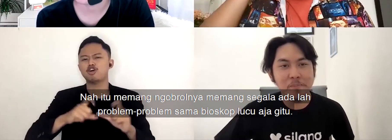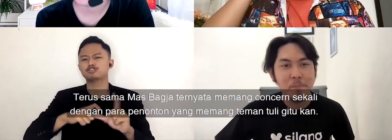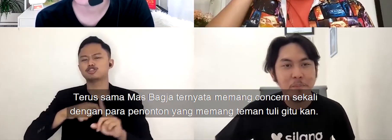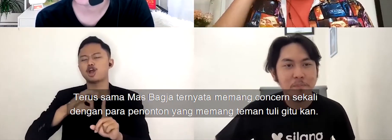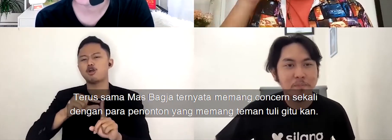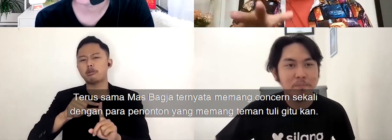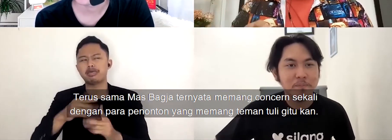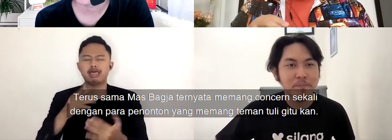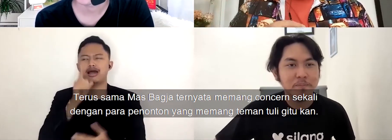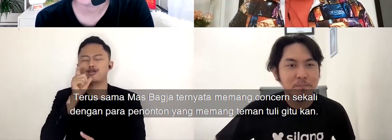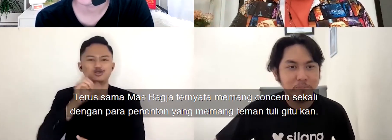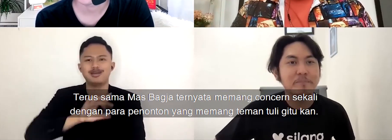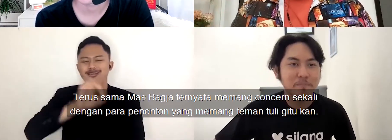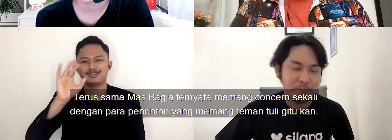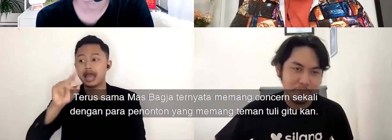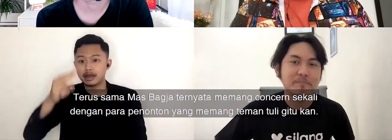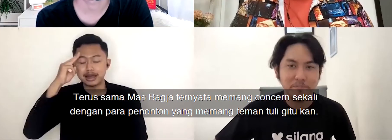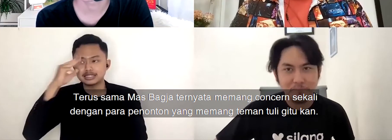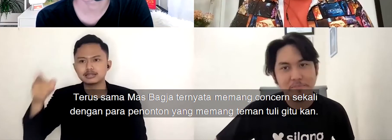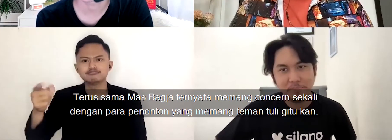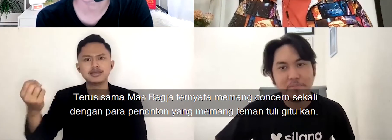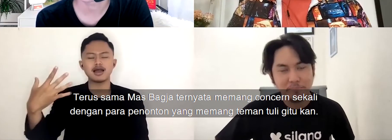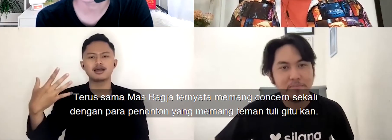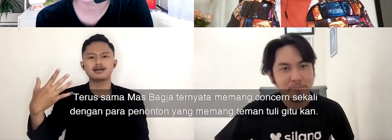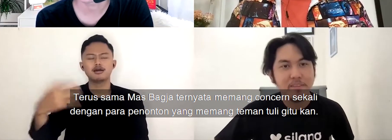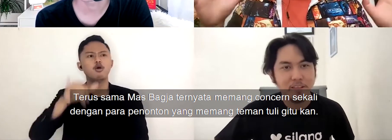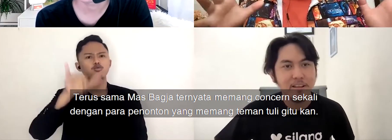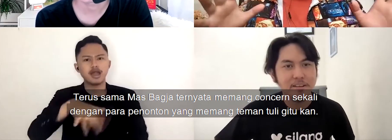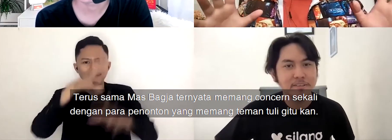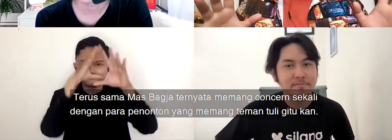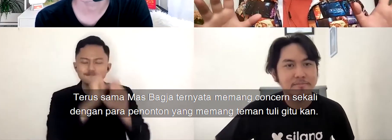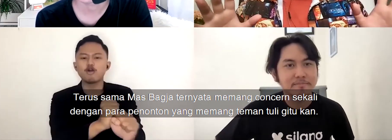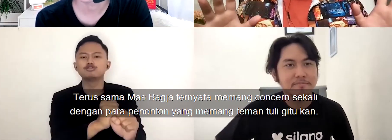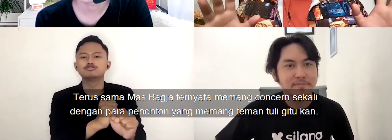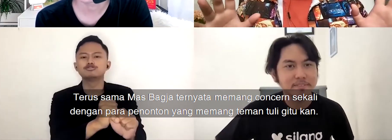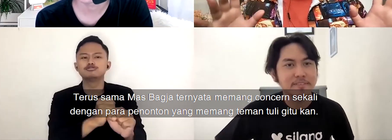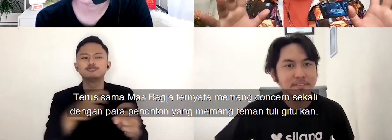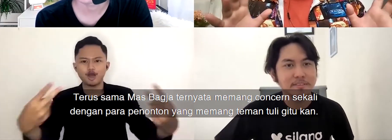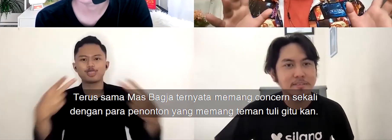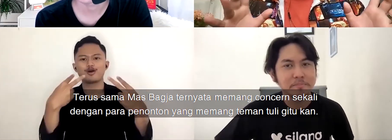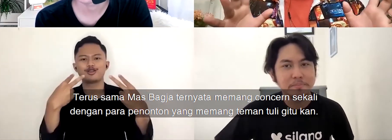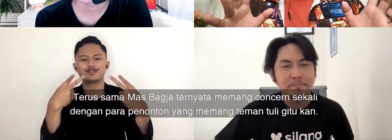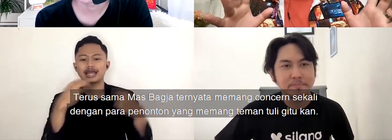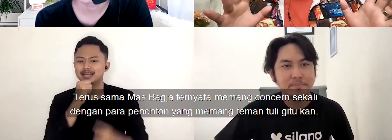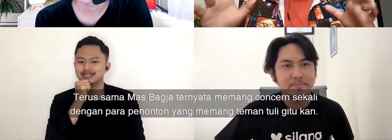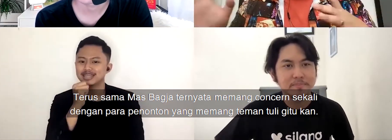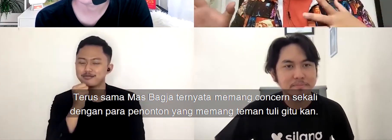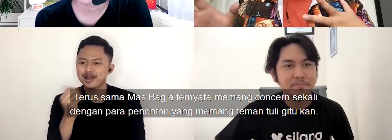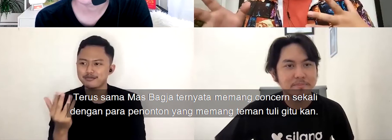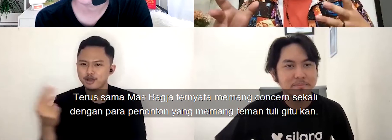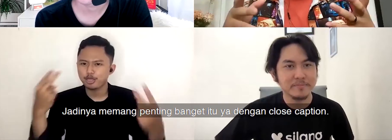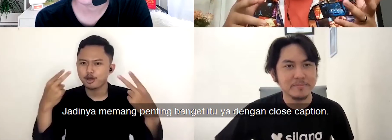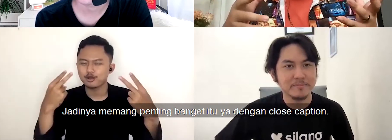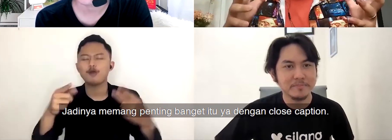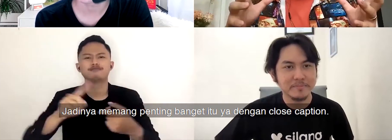terus sama mas baknya ternyata memang concern sekali dengan para penonton yang memang cuman